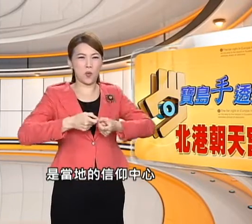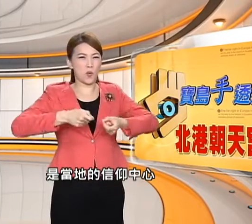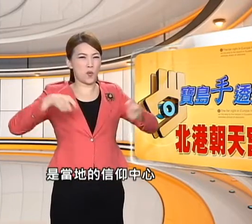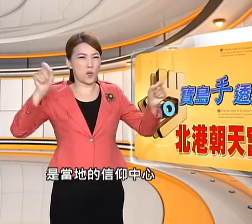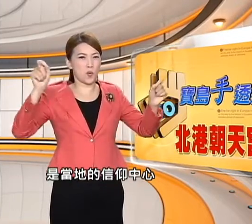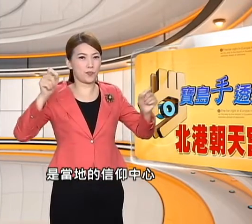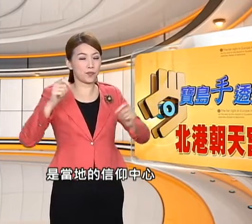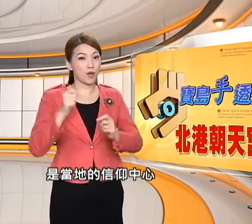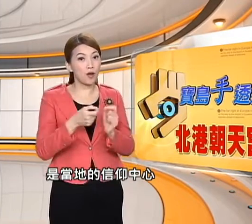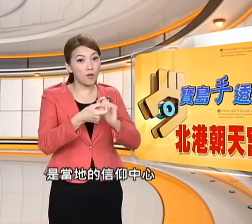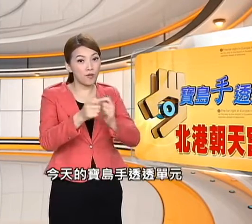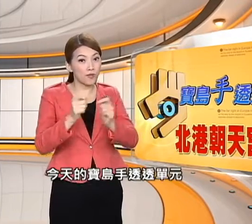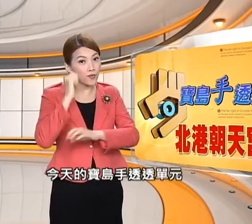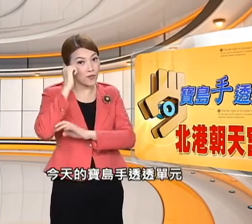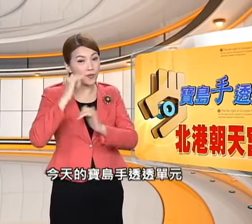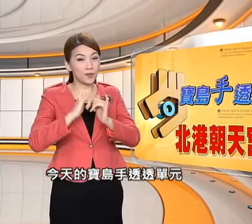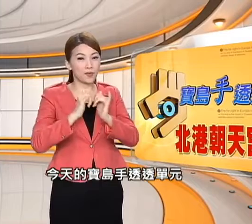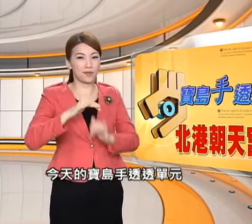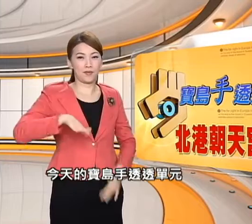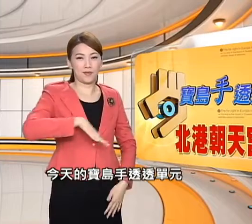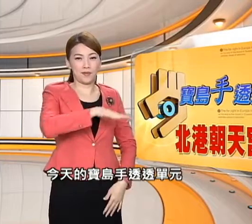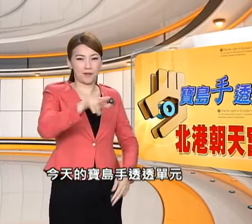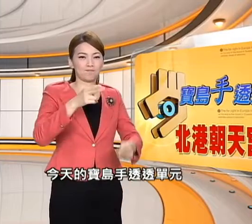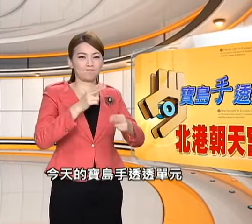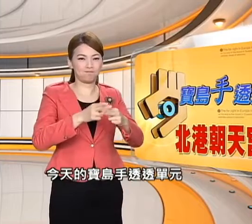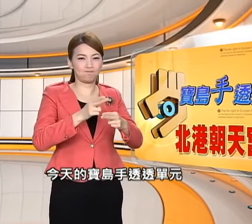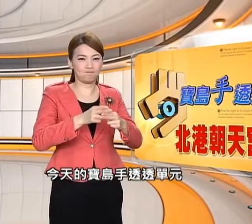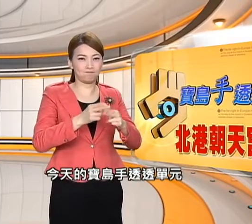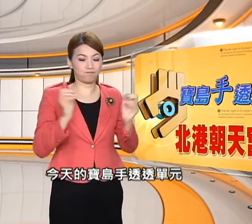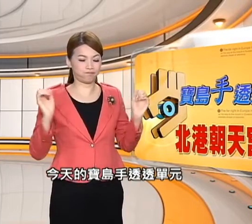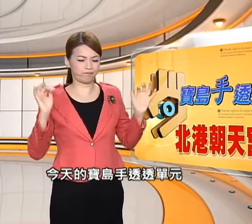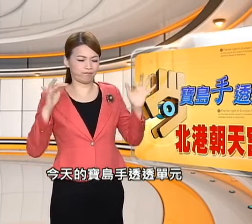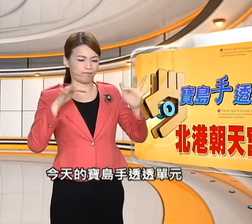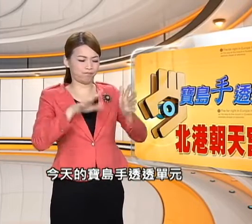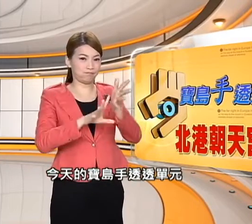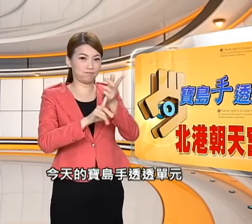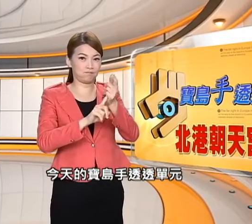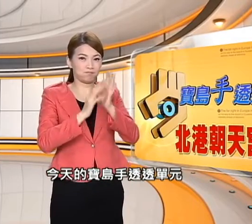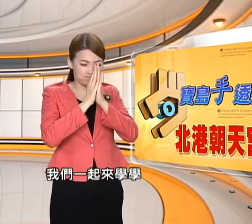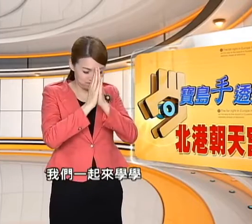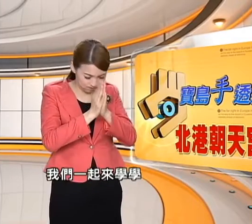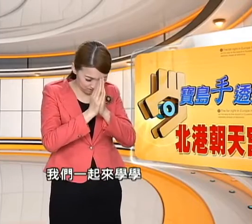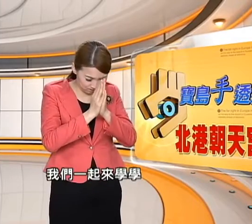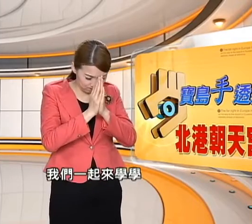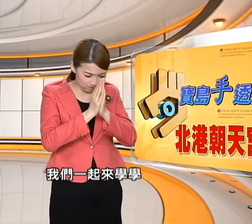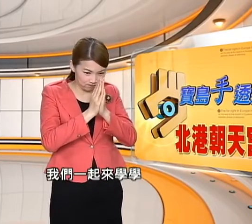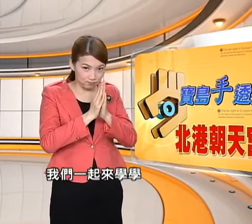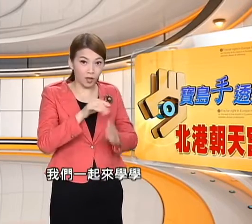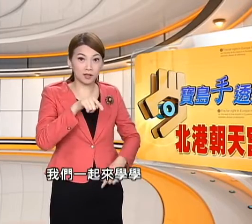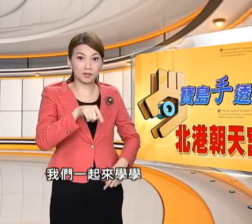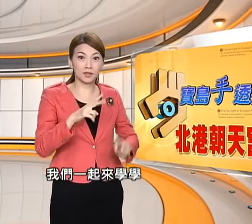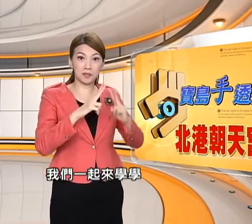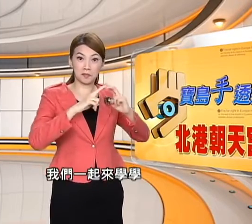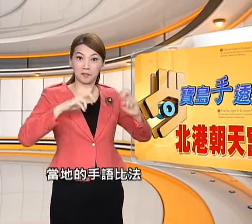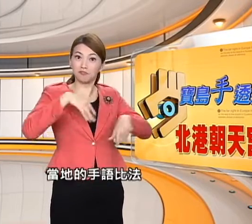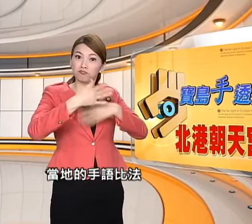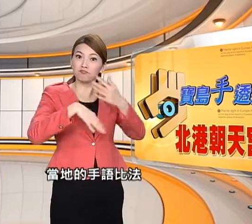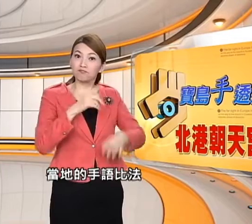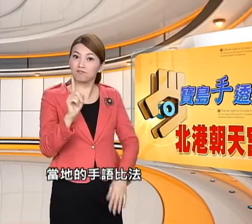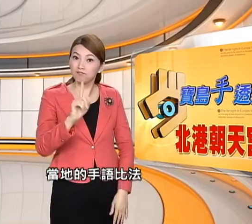心。而今天的宝岛手透透单元，我们就一起来学学当地的手语